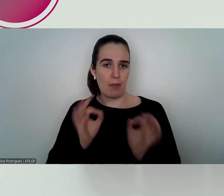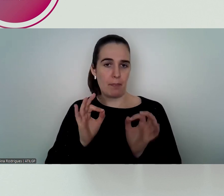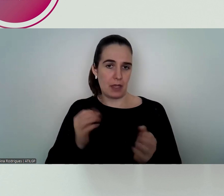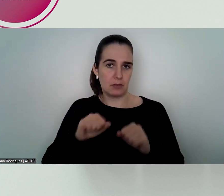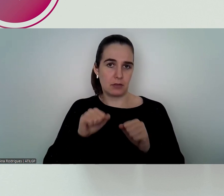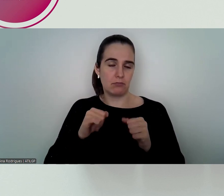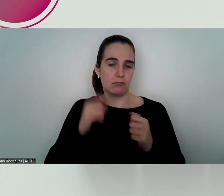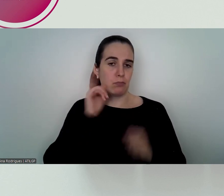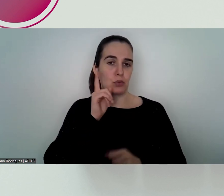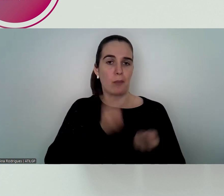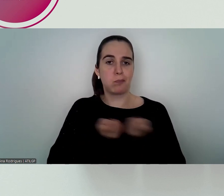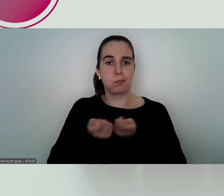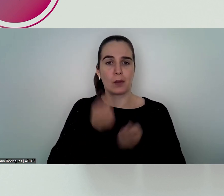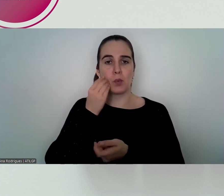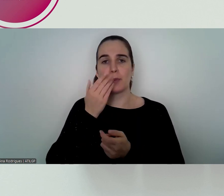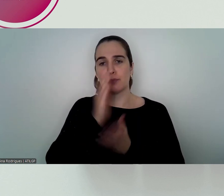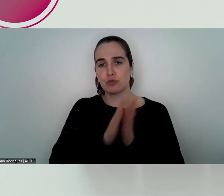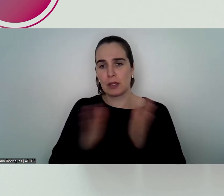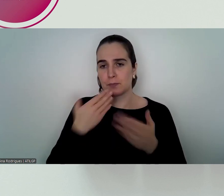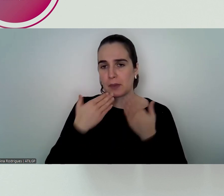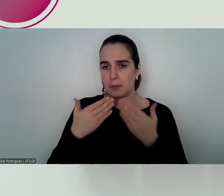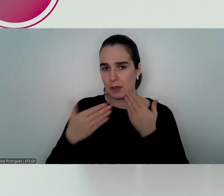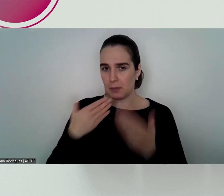aqui para gerir estes processos. E, aliás,